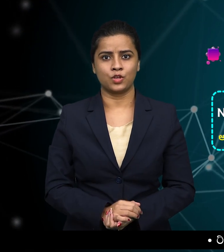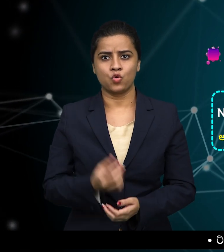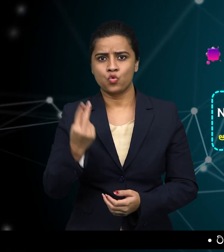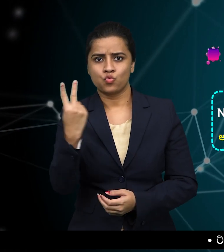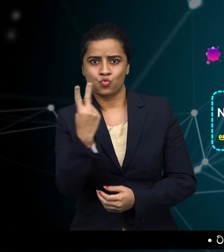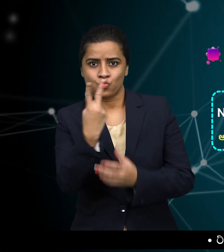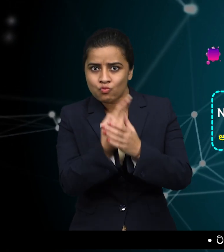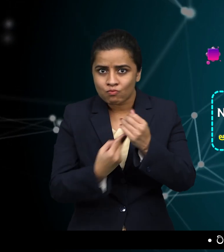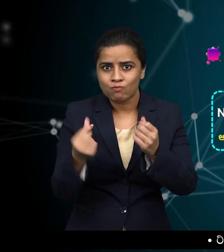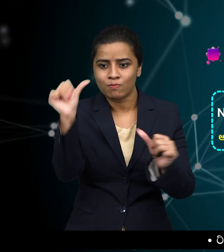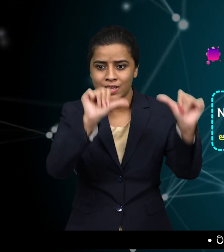ರಿಯಾಕ್ಟೆಂಟ್ಗಳು,